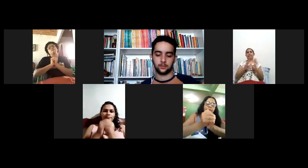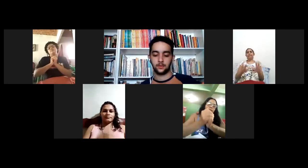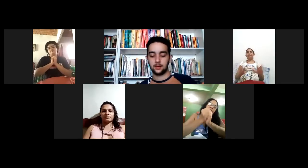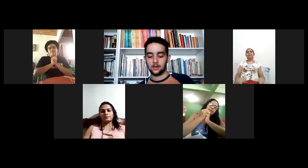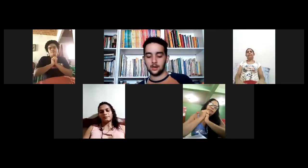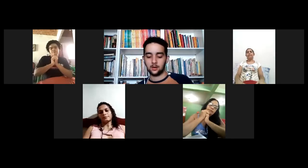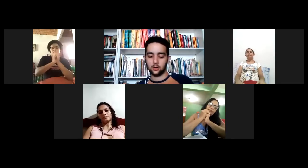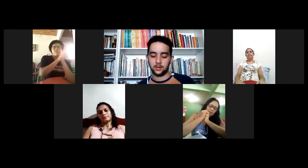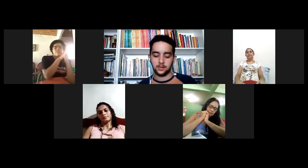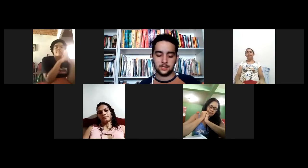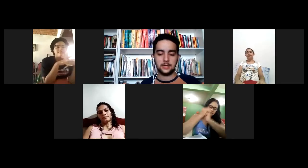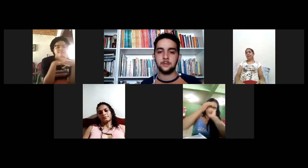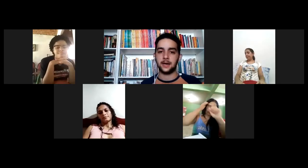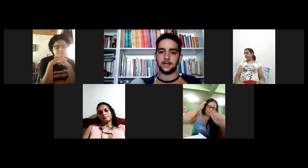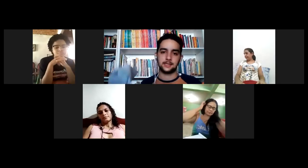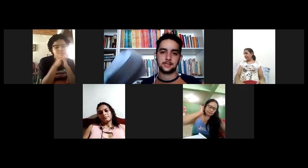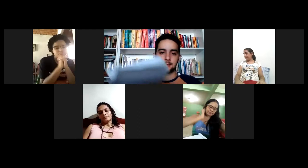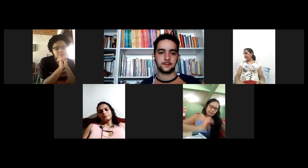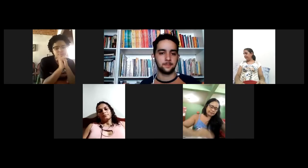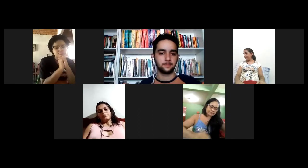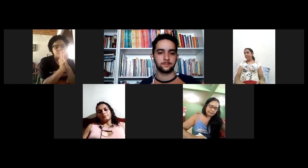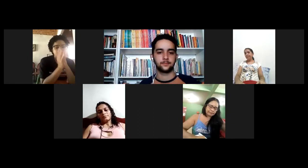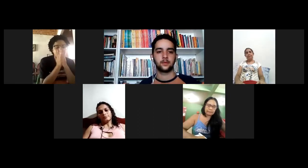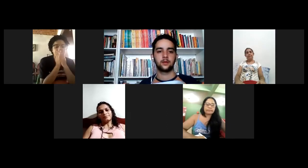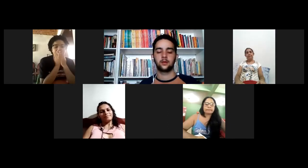Certo. Agora, animais.